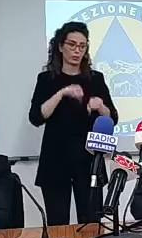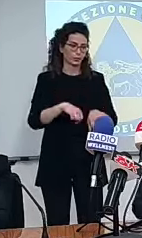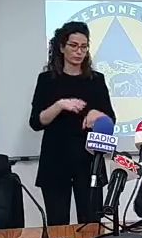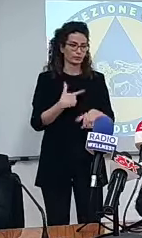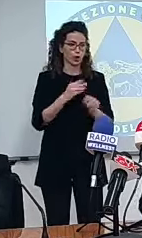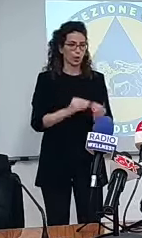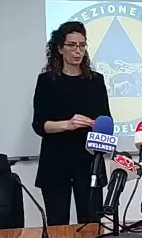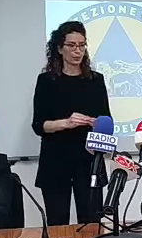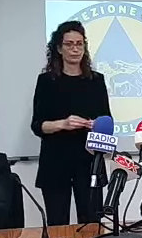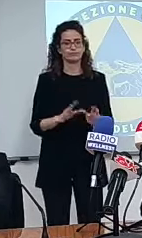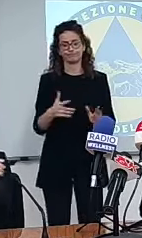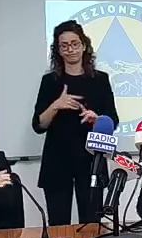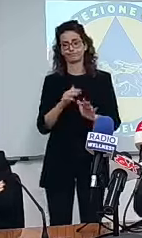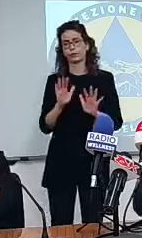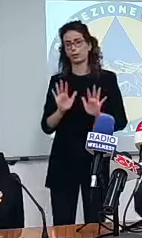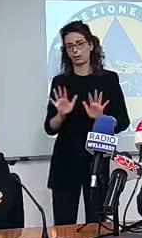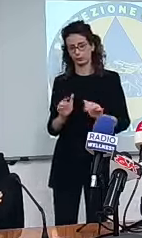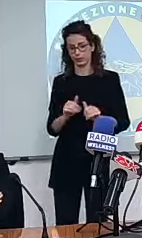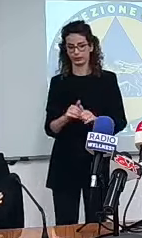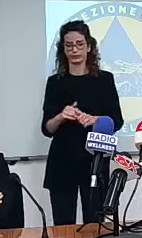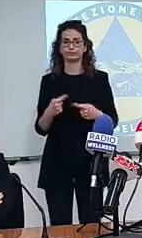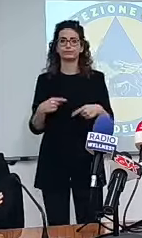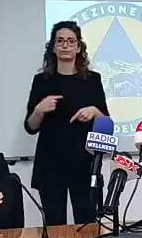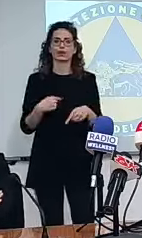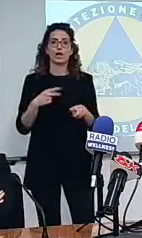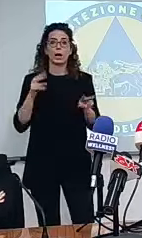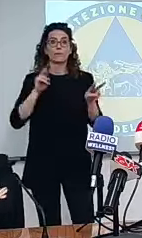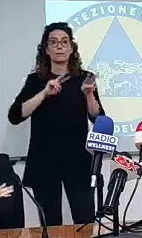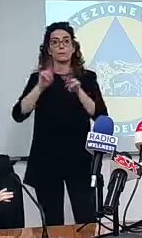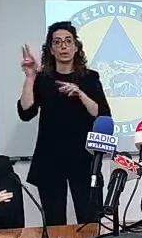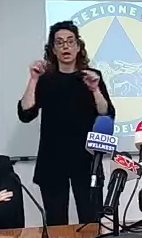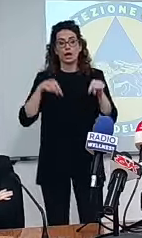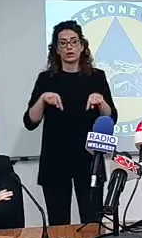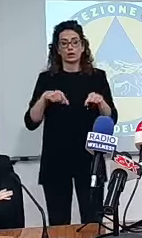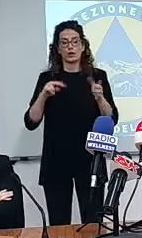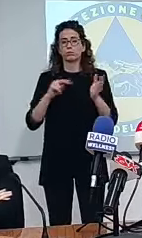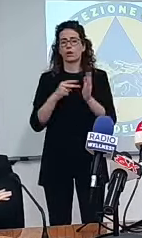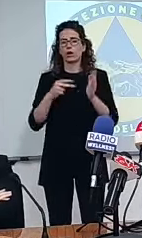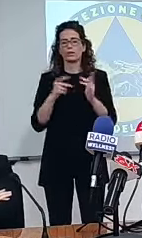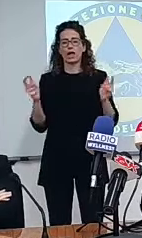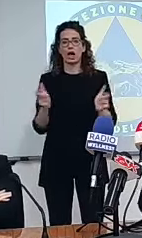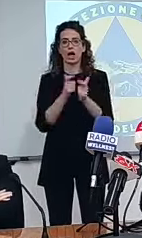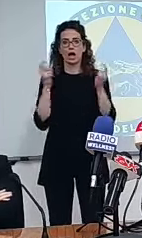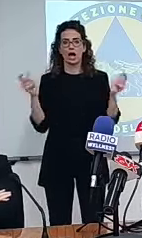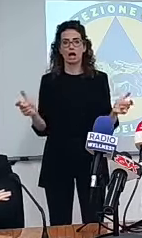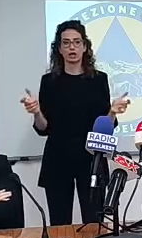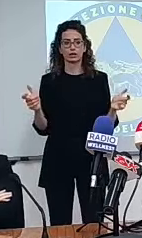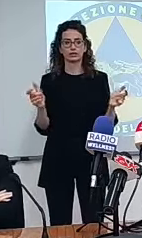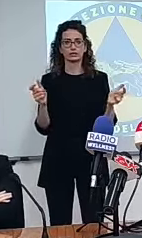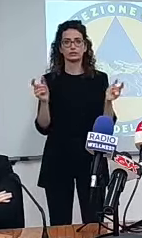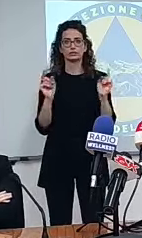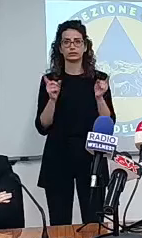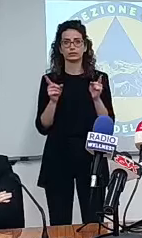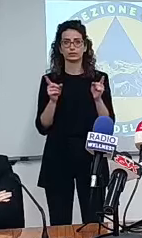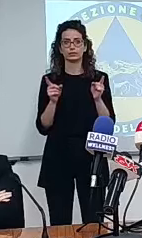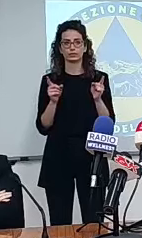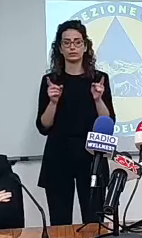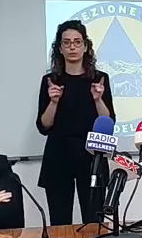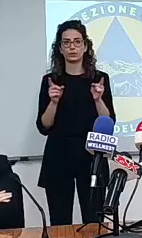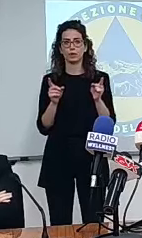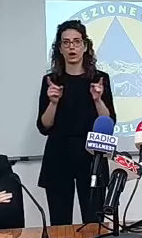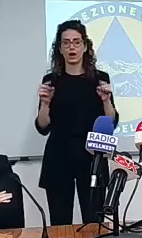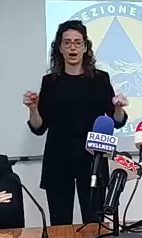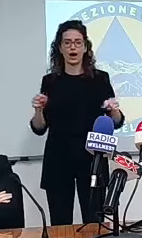Allora, andiamo per gradi. In questo paese il problema più grande oggi della discussione del paese è fare i vaccini ai